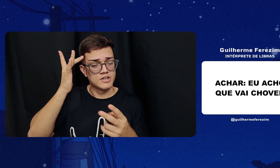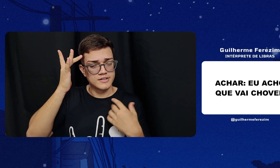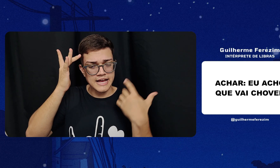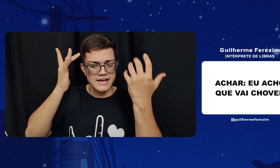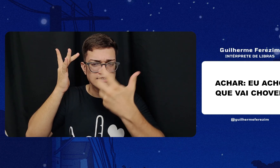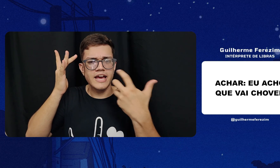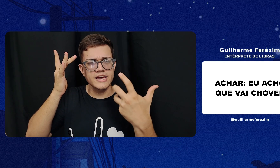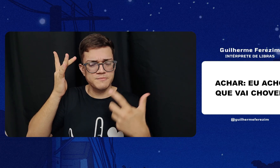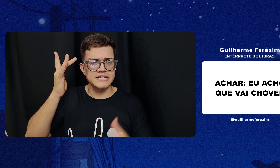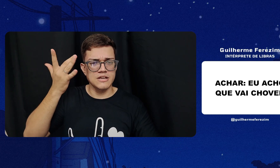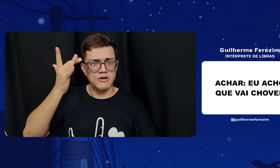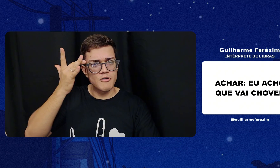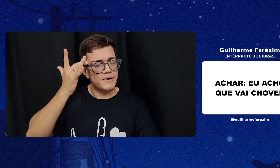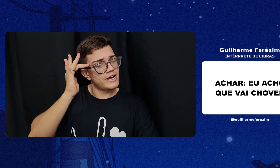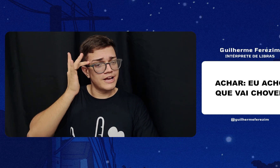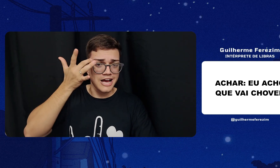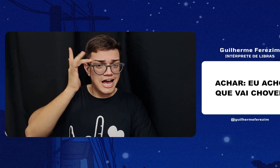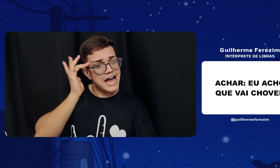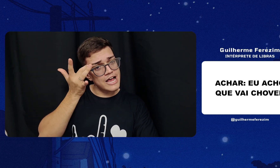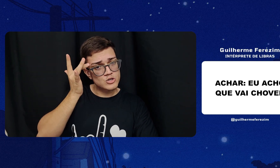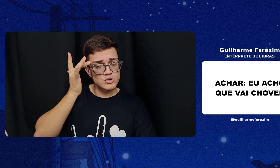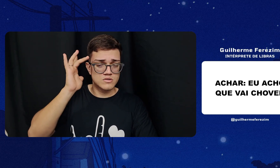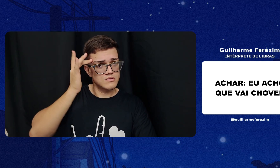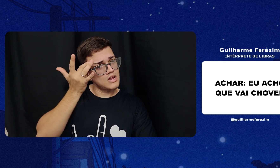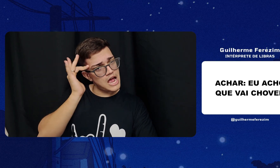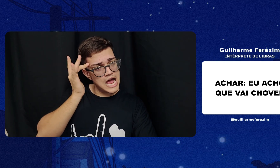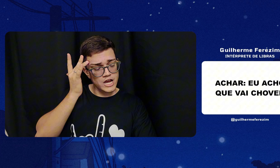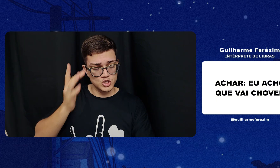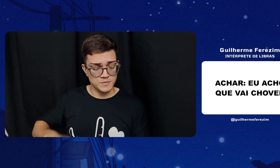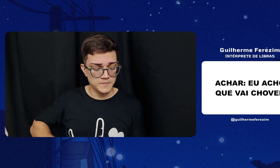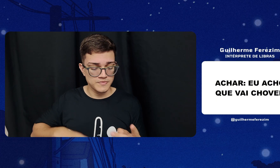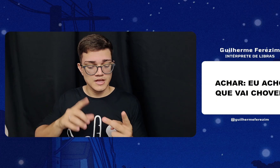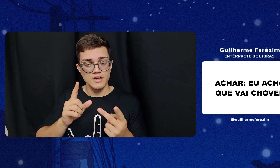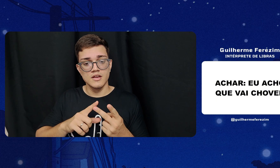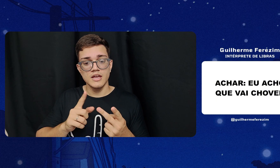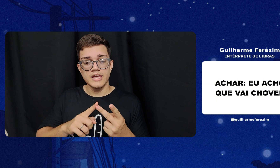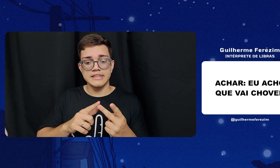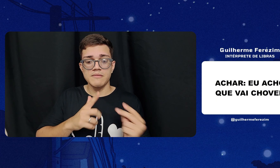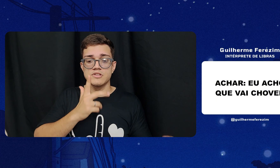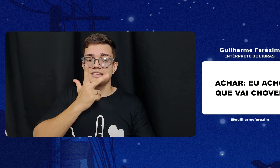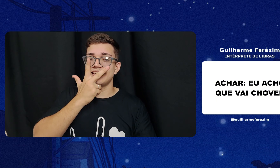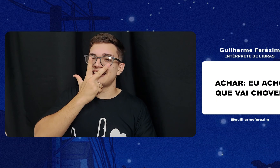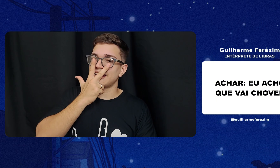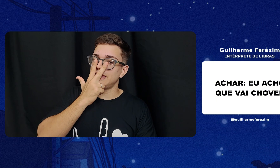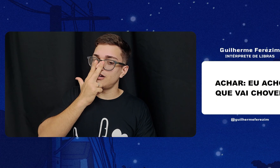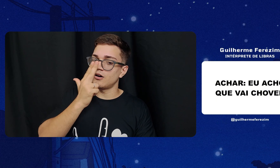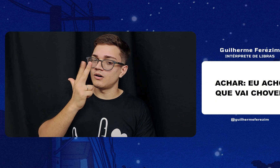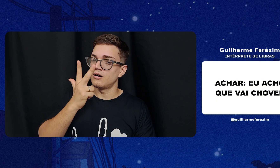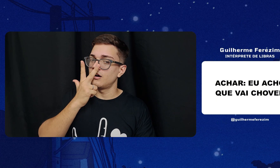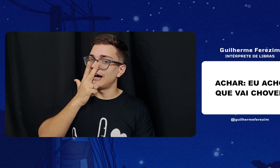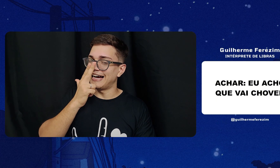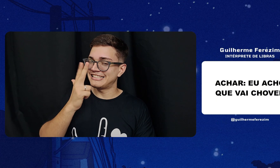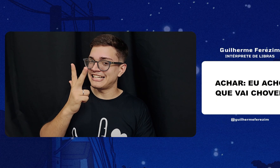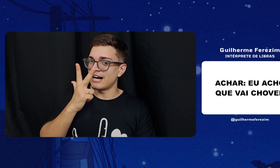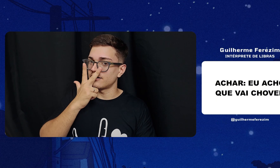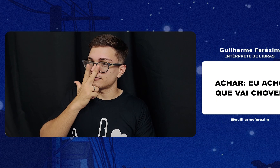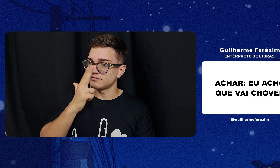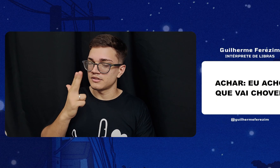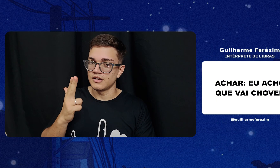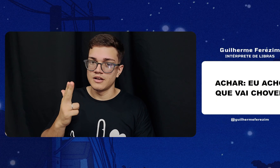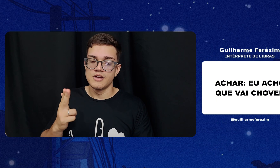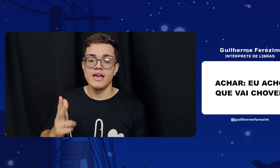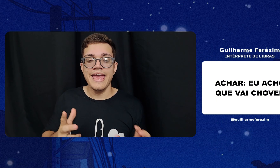Acho, tá? E aí a expressão acompanha. Acho. E temos esse aqui, ó.